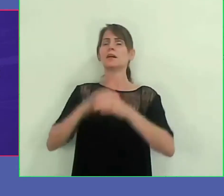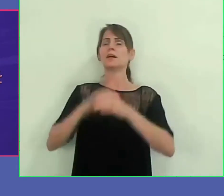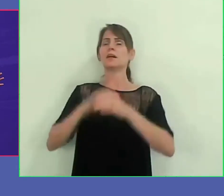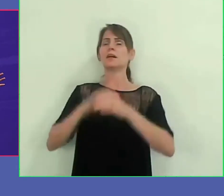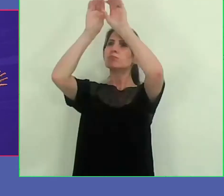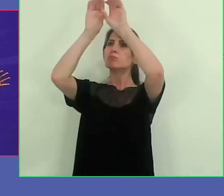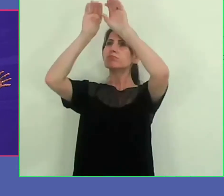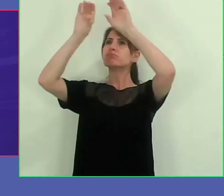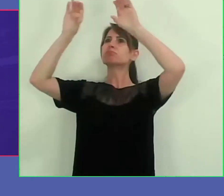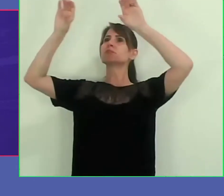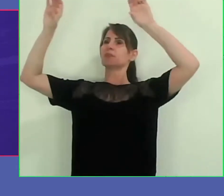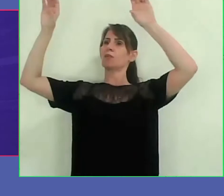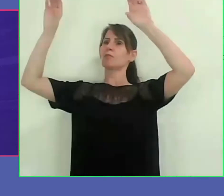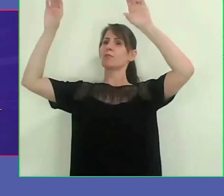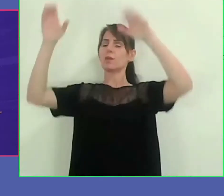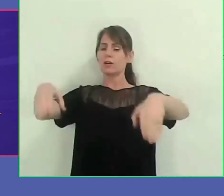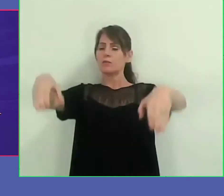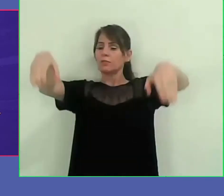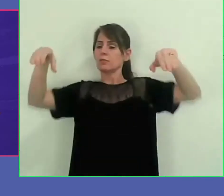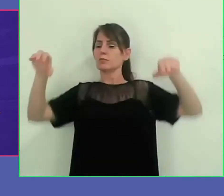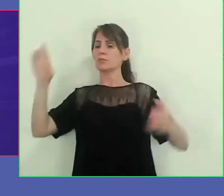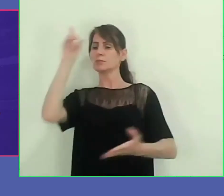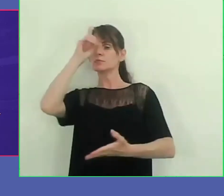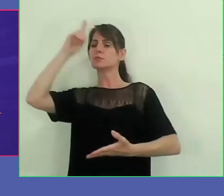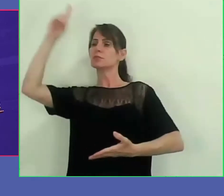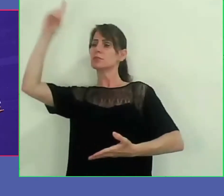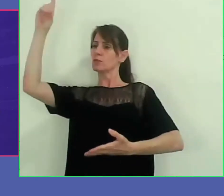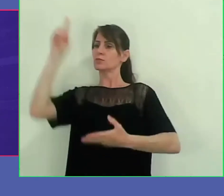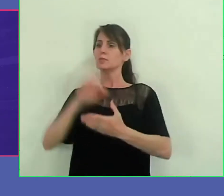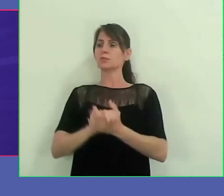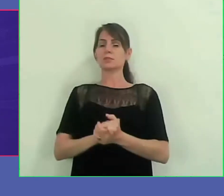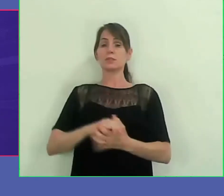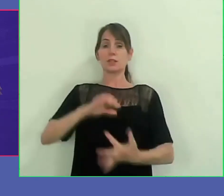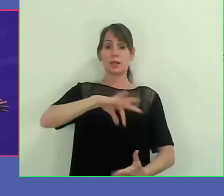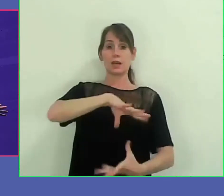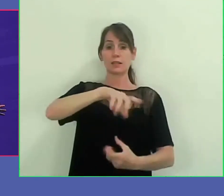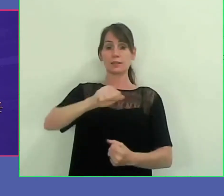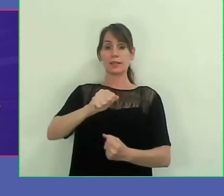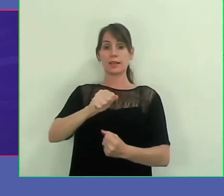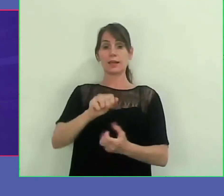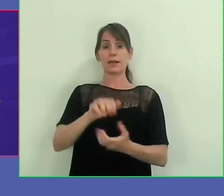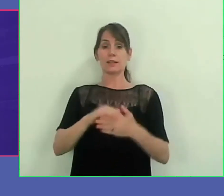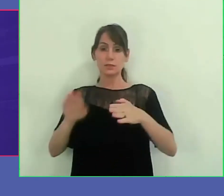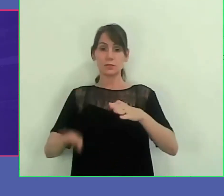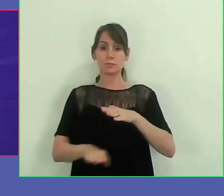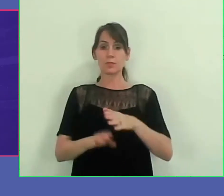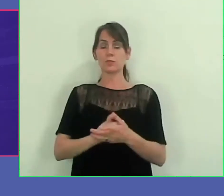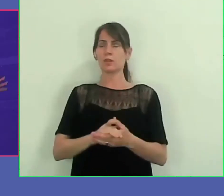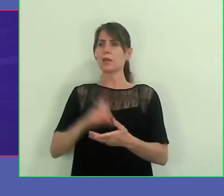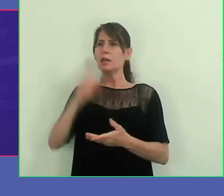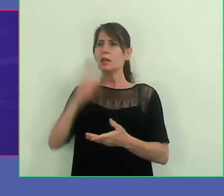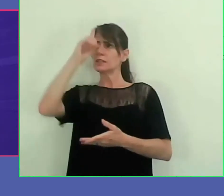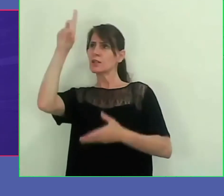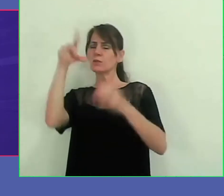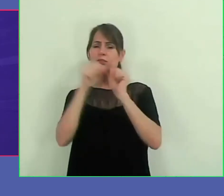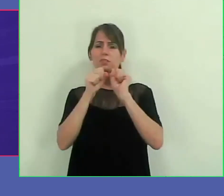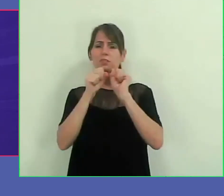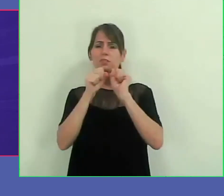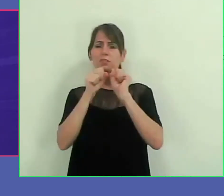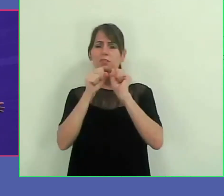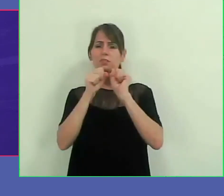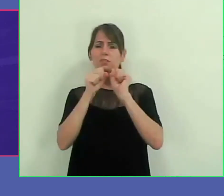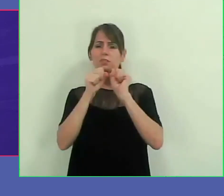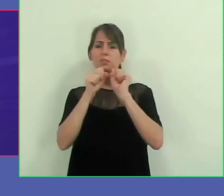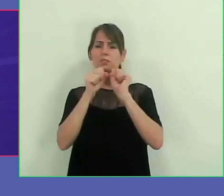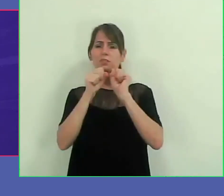trono de Deus, a terra é o estrado do seu pé, tudo foi feito por Ele. Que casa nós vamos fazer para Ele habitar? Não